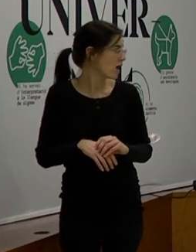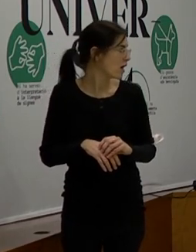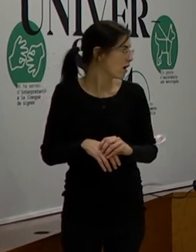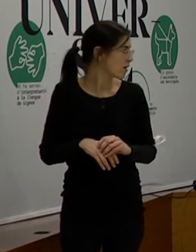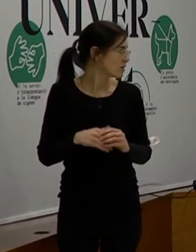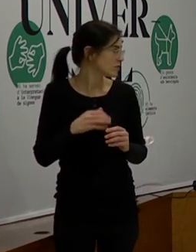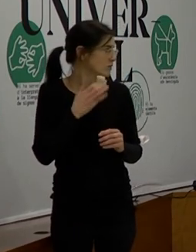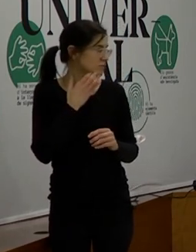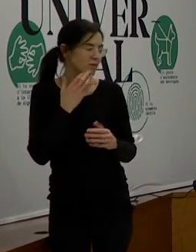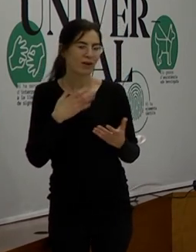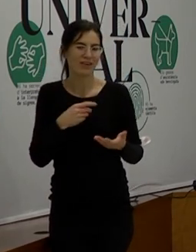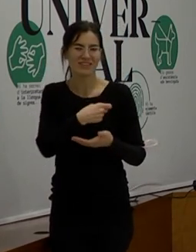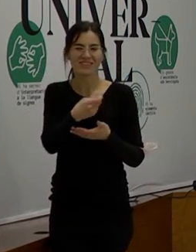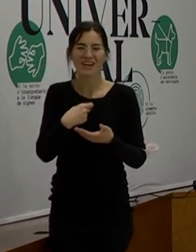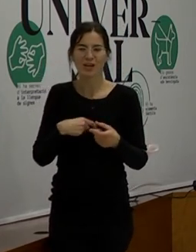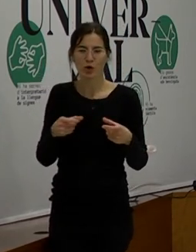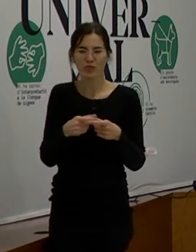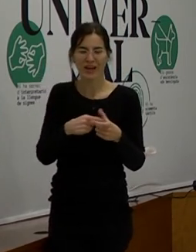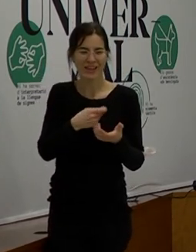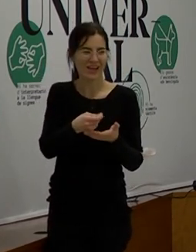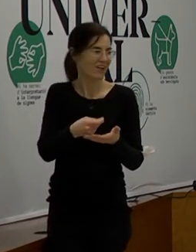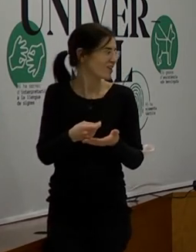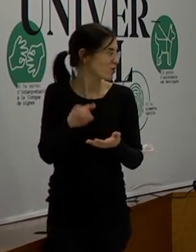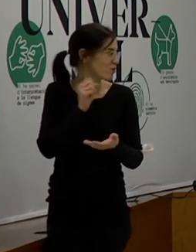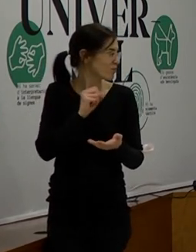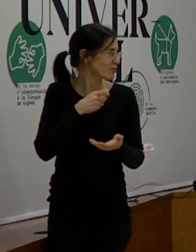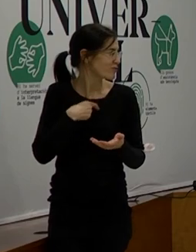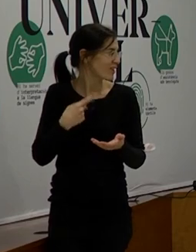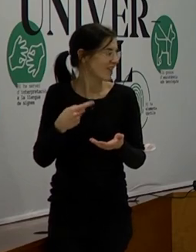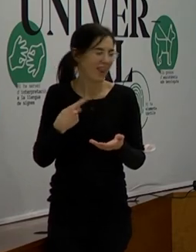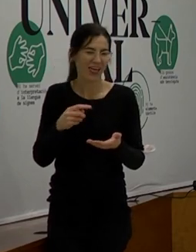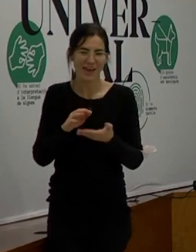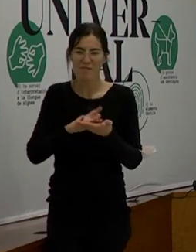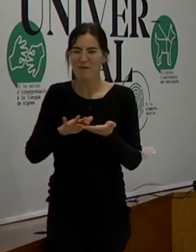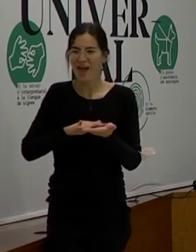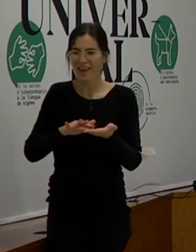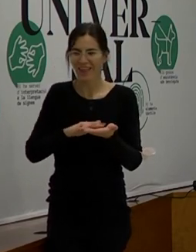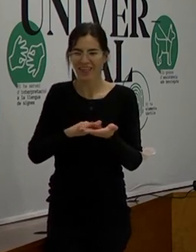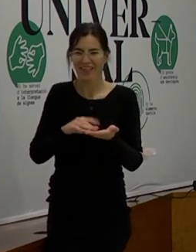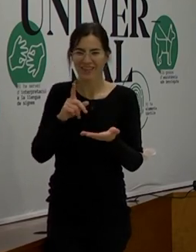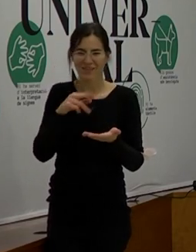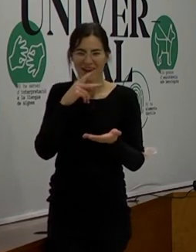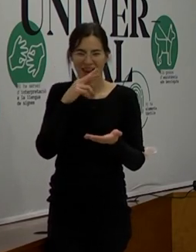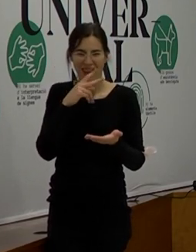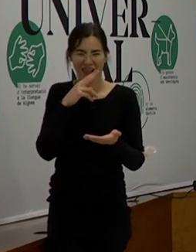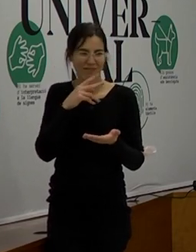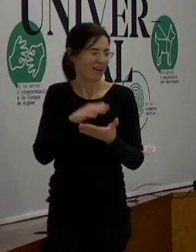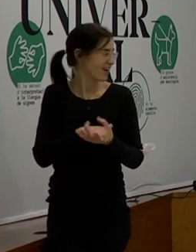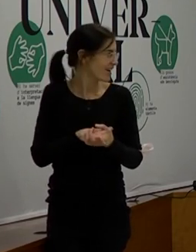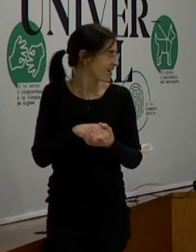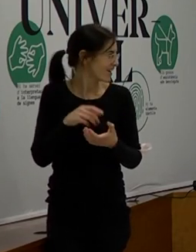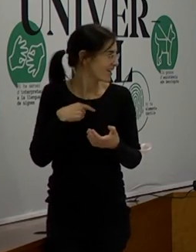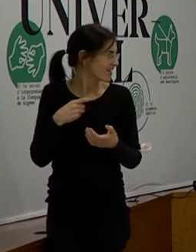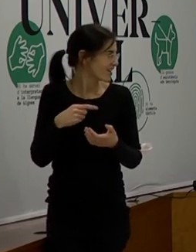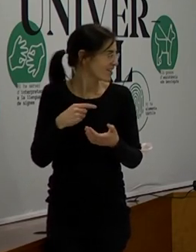os diré una tarjeta muy chula que tengo. Ah, tiene braille y habla. Ah, yo tengo una